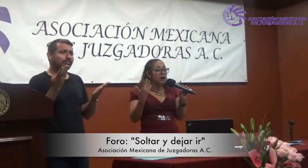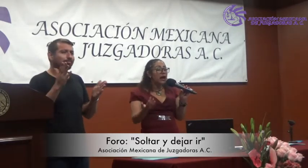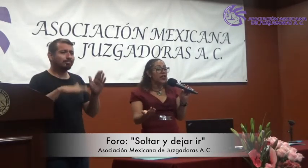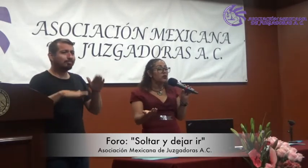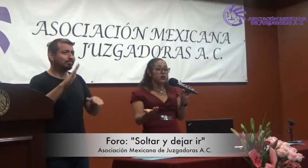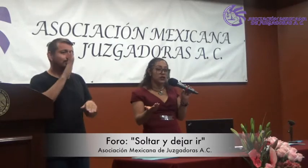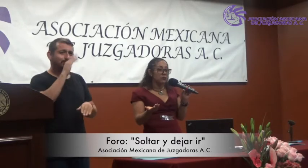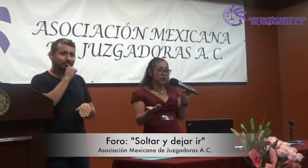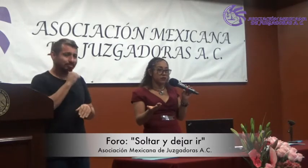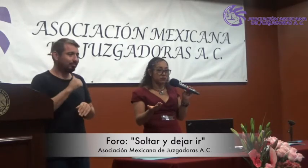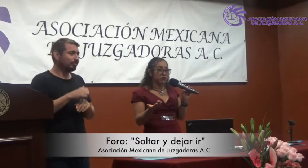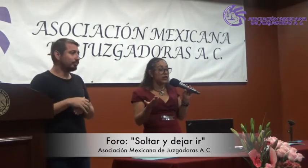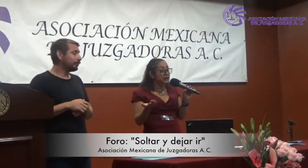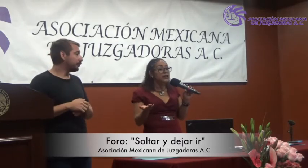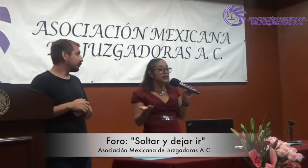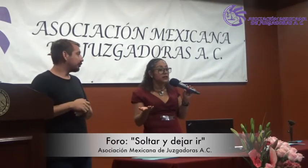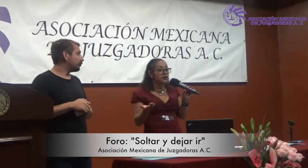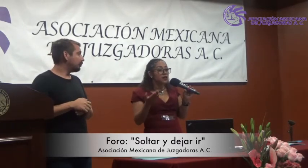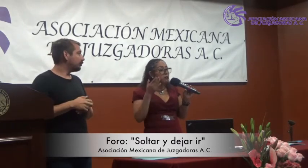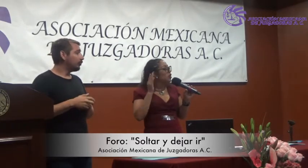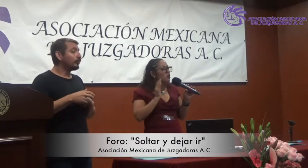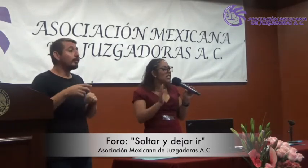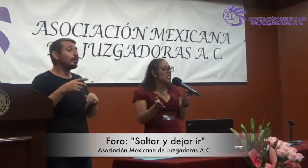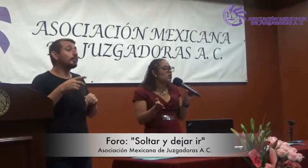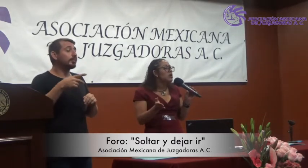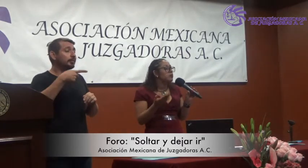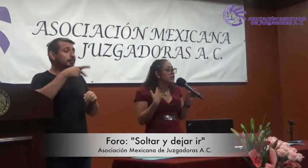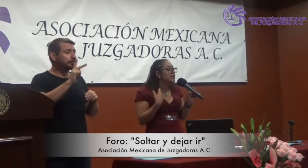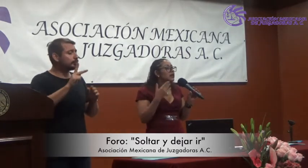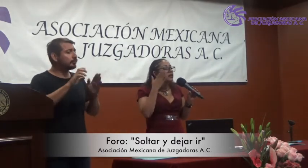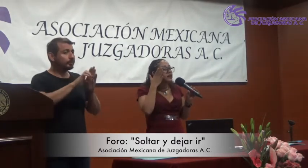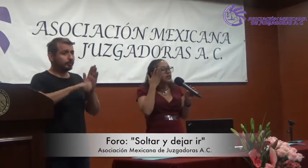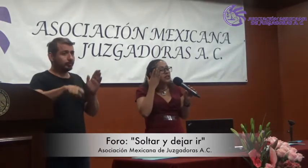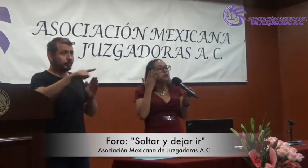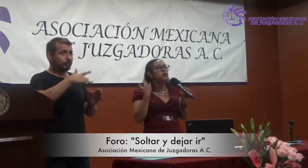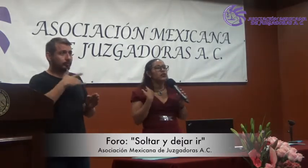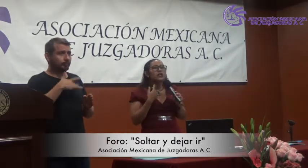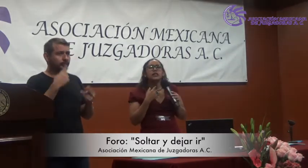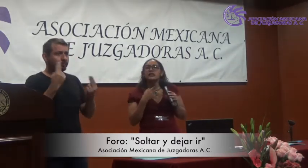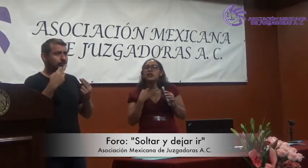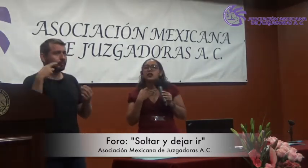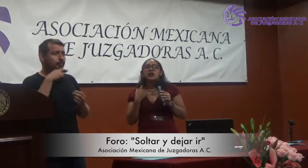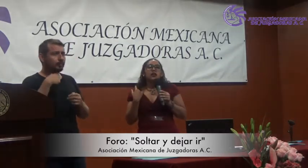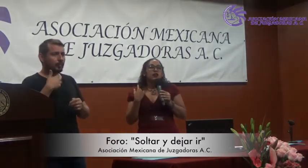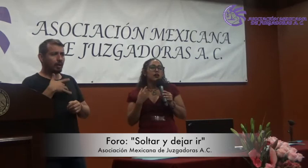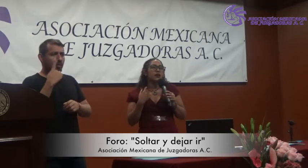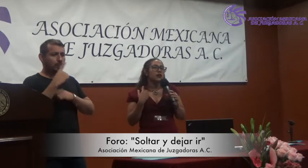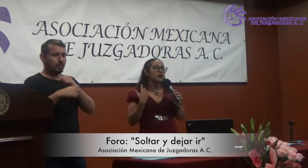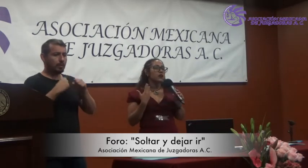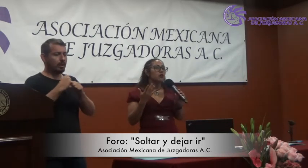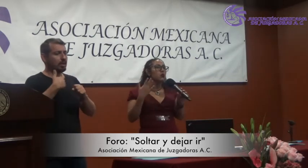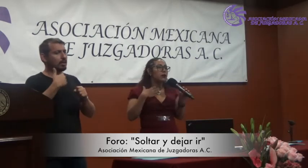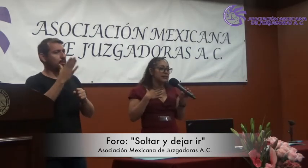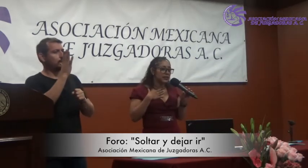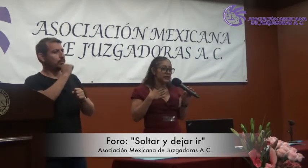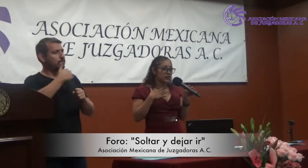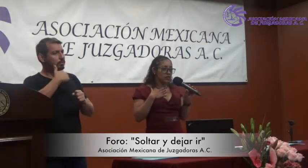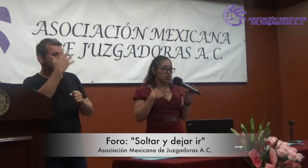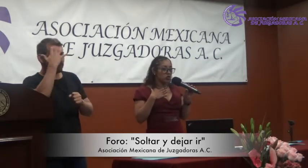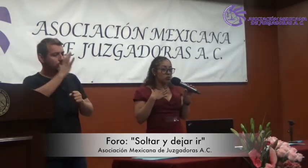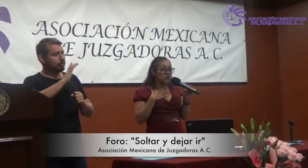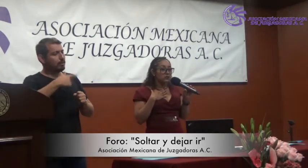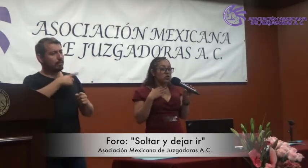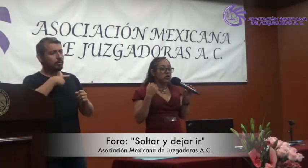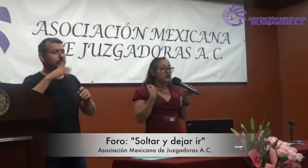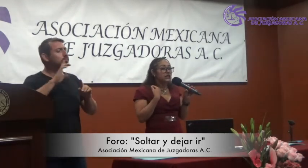ya trabajado muy rápido, puede ser, pero no hay ninguna prisa. Es importante ser muy pacientes